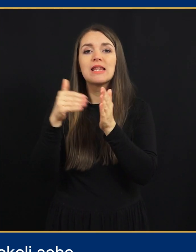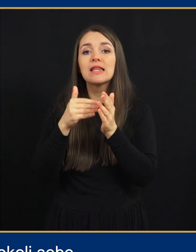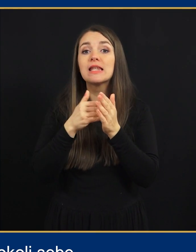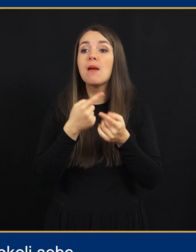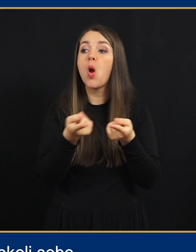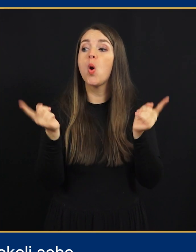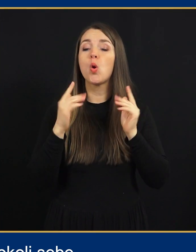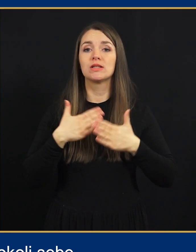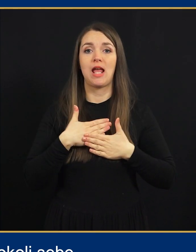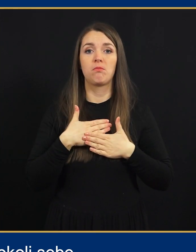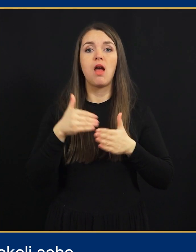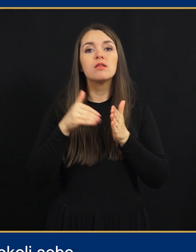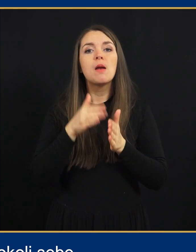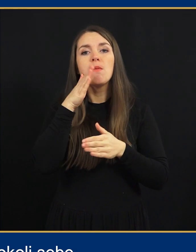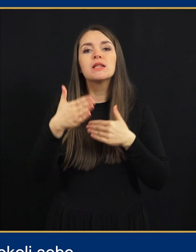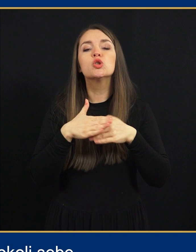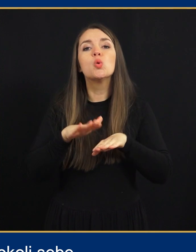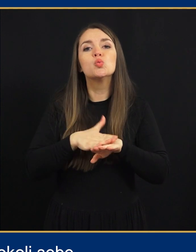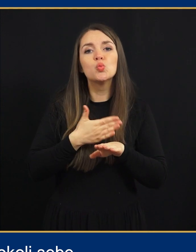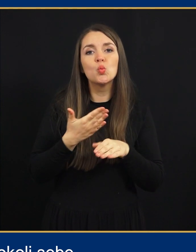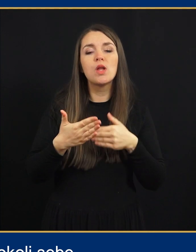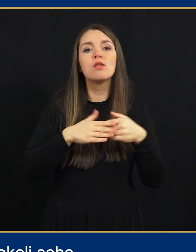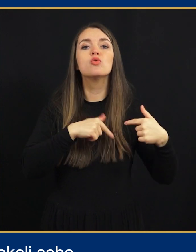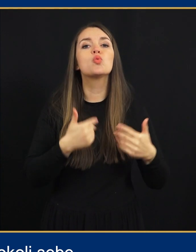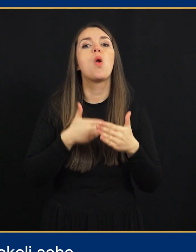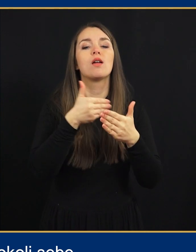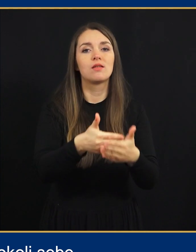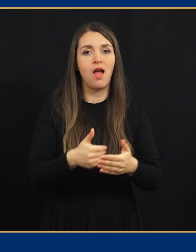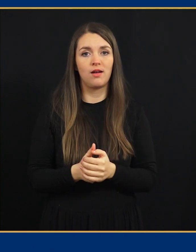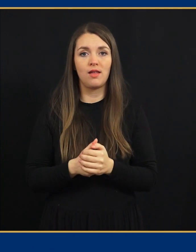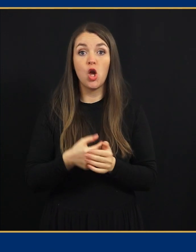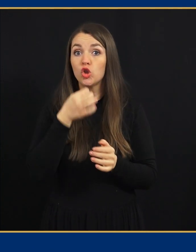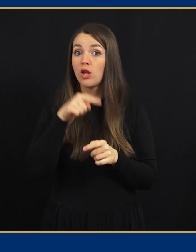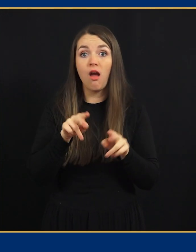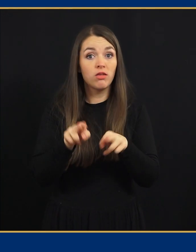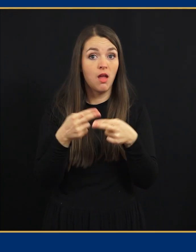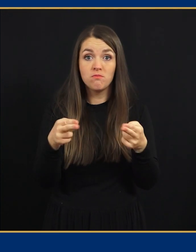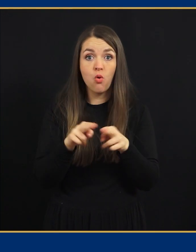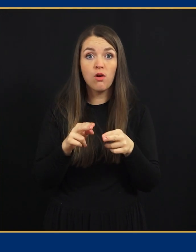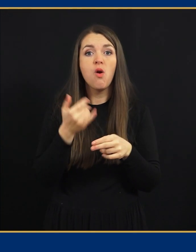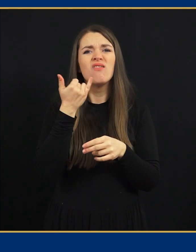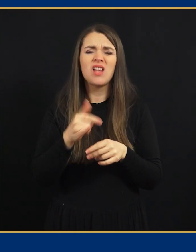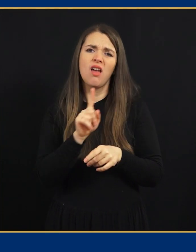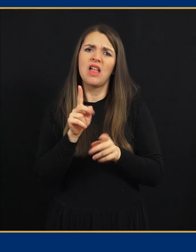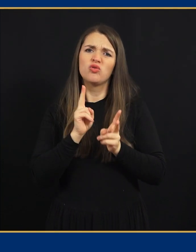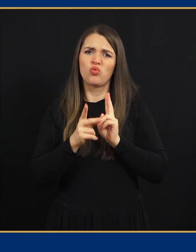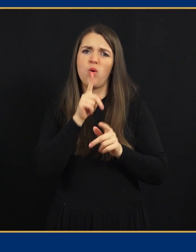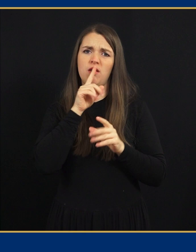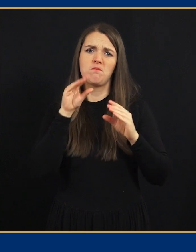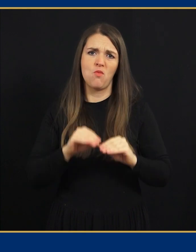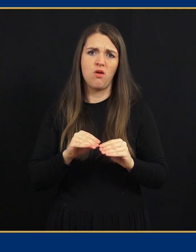treba okoli sebe in treba je biti sočuten in solidaren. Če tega ne zmoremo, naj vsaj ne